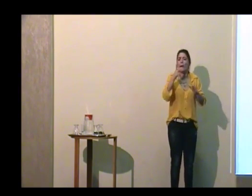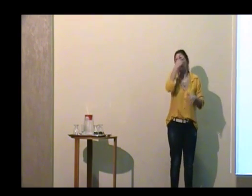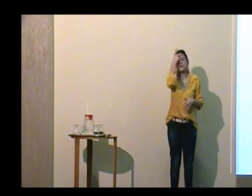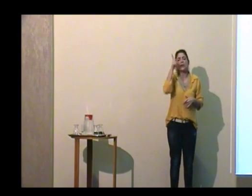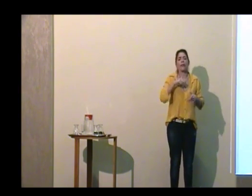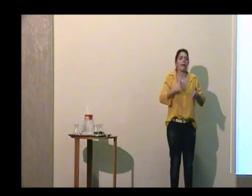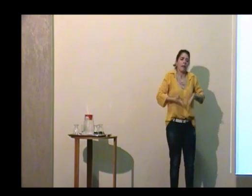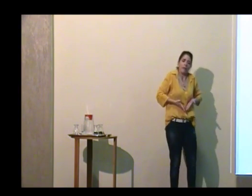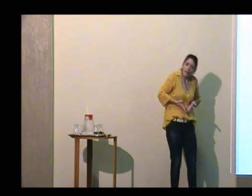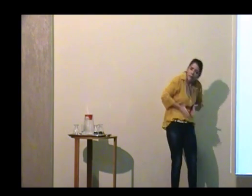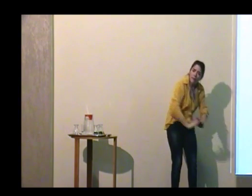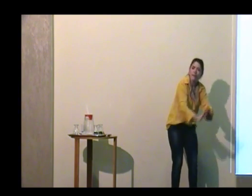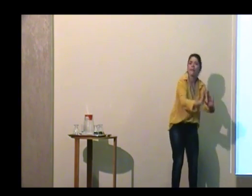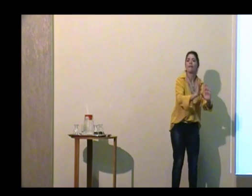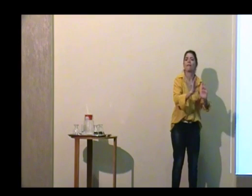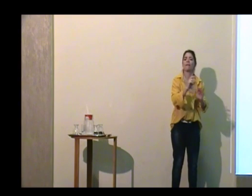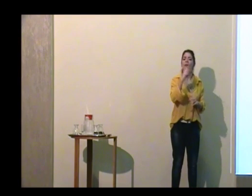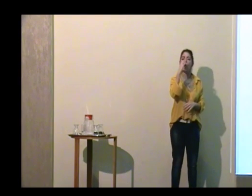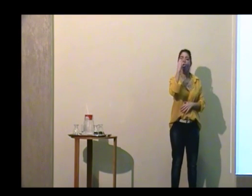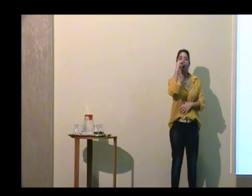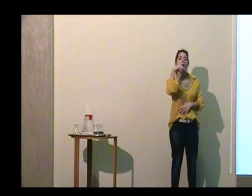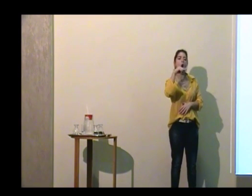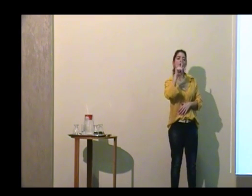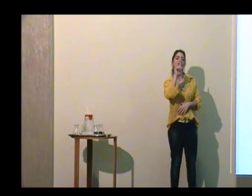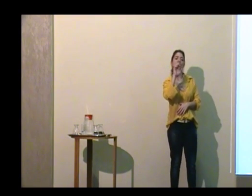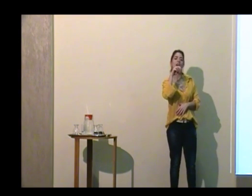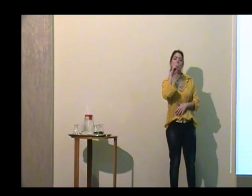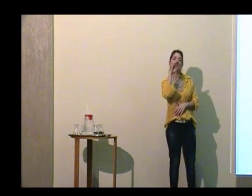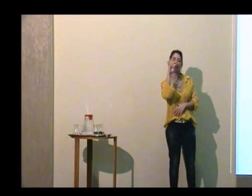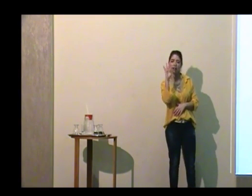a pessoa se torna, tem uma dependência.